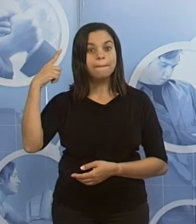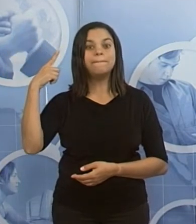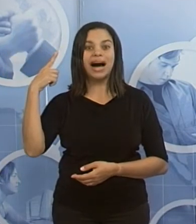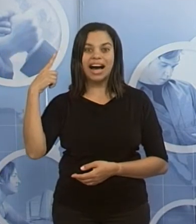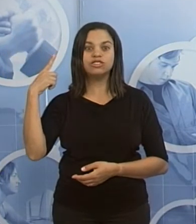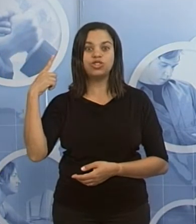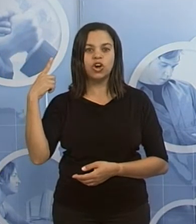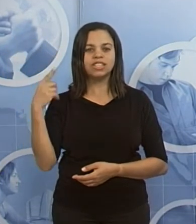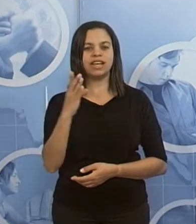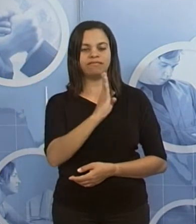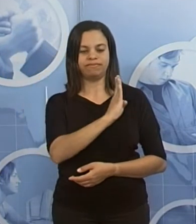Barra do Choça.